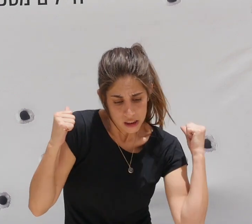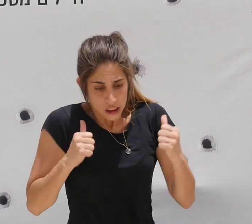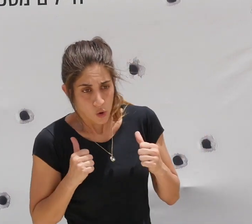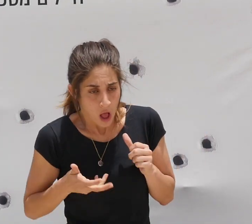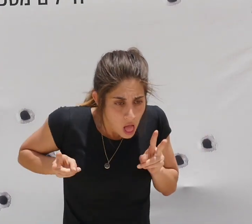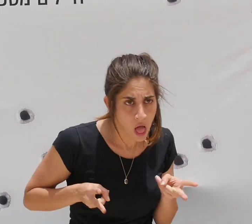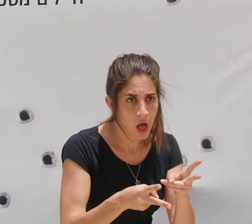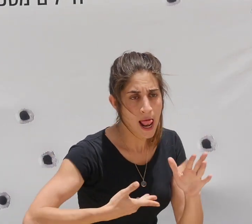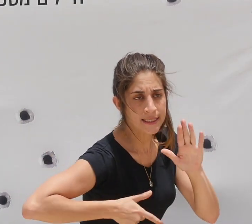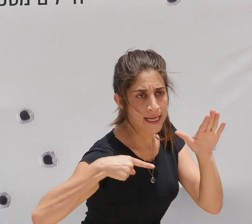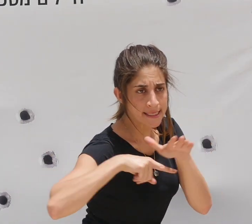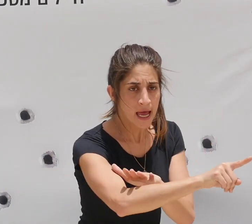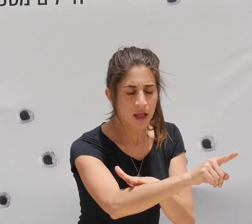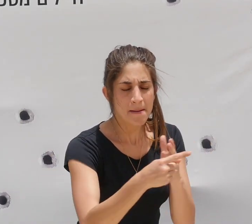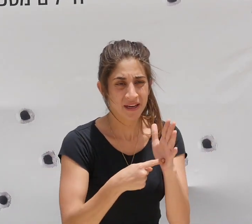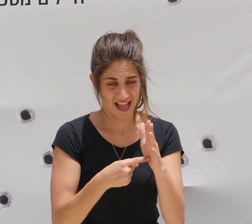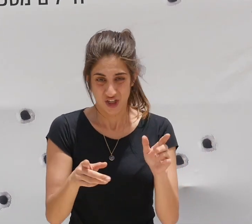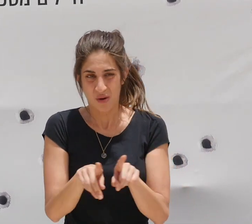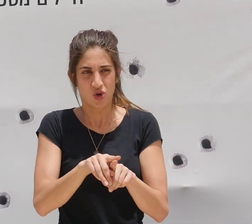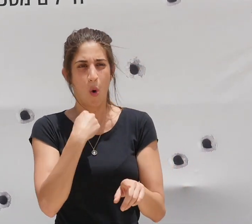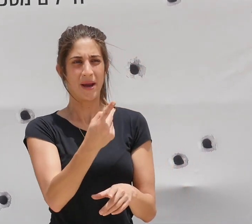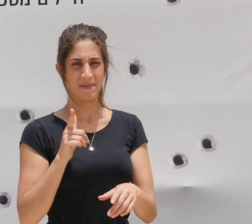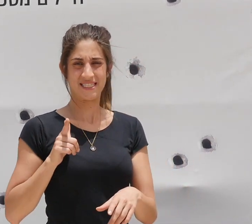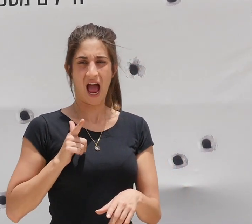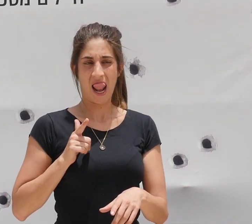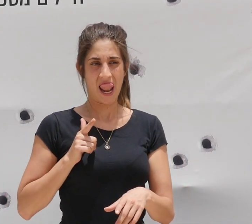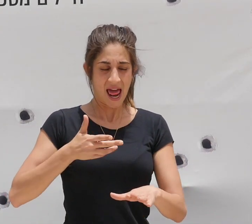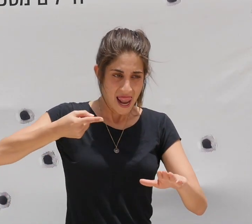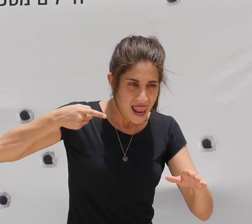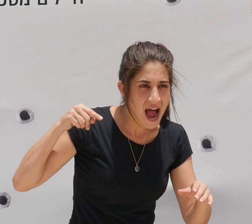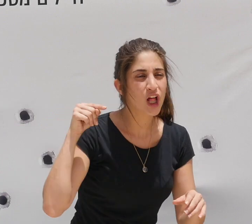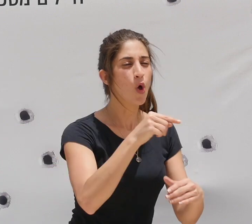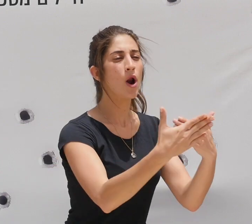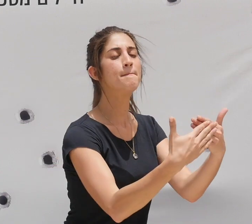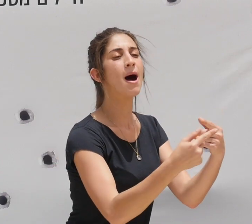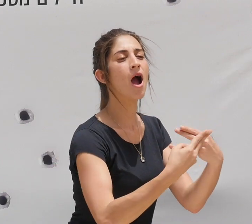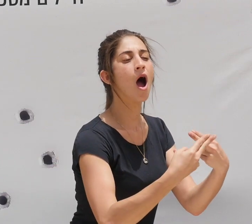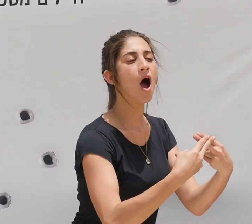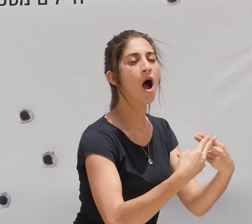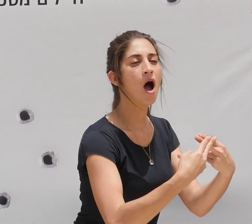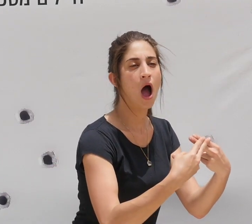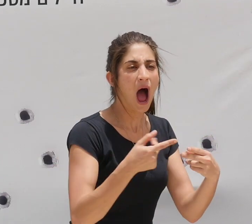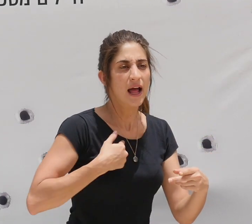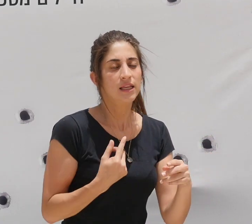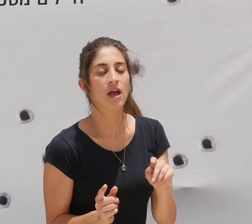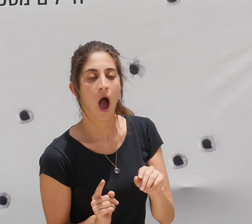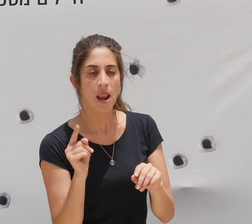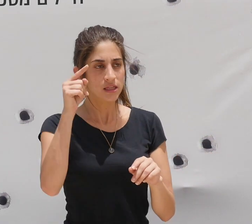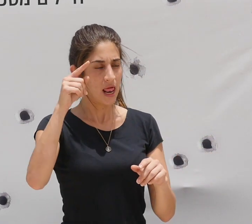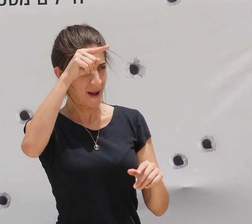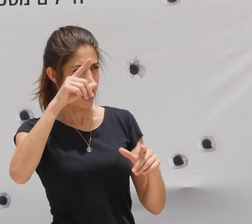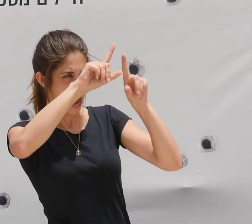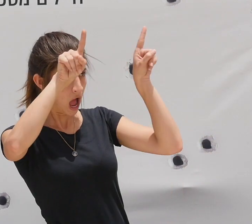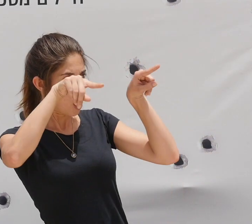ורצו לצאת, כי כמו שאומרים בצהל, לחתור למגע. אני עליתי למעלה,